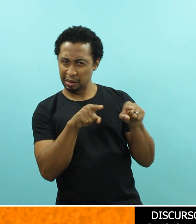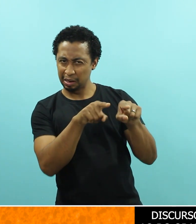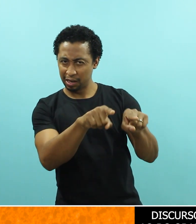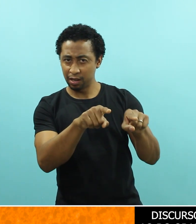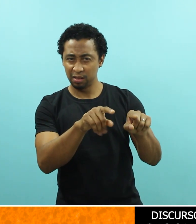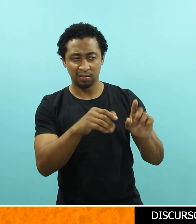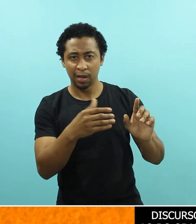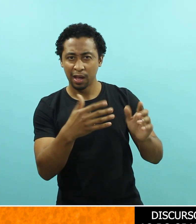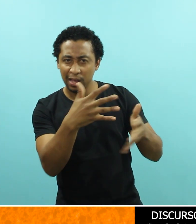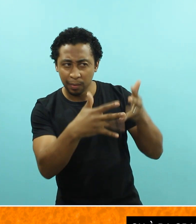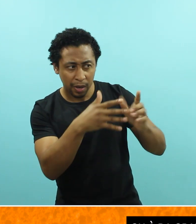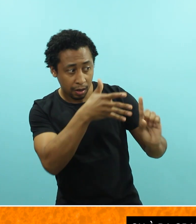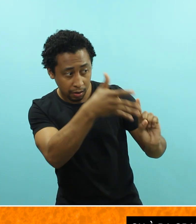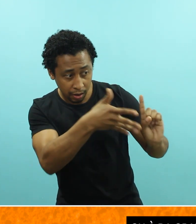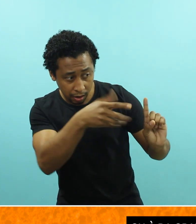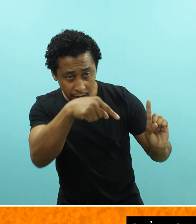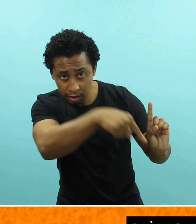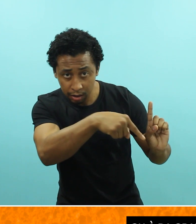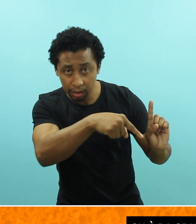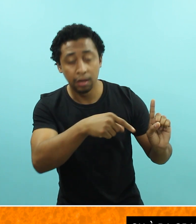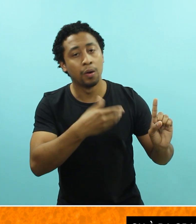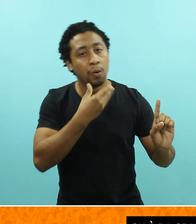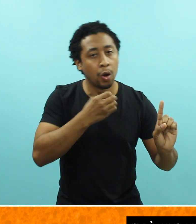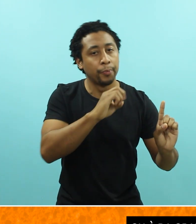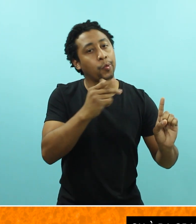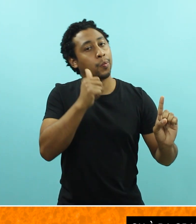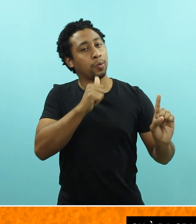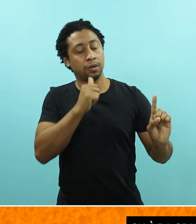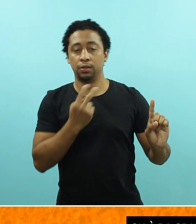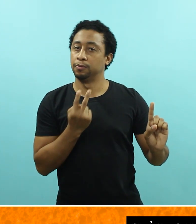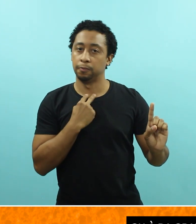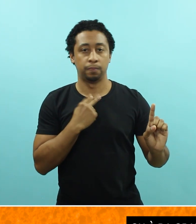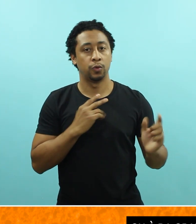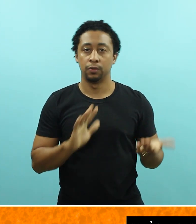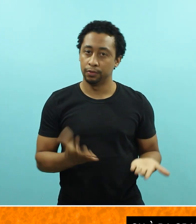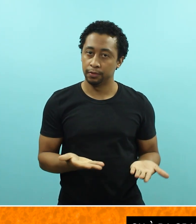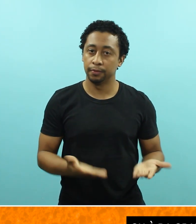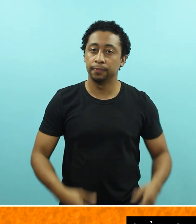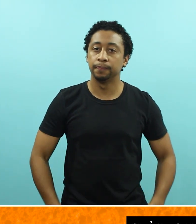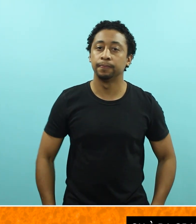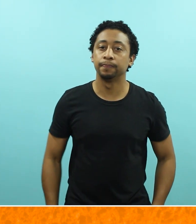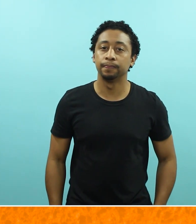orador aparteado ou à da oradora aparteada.